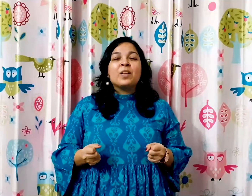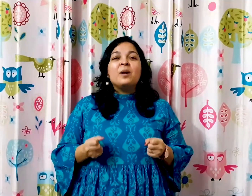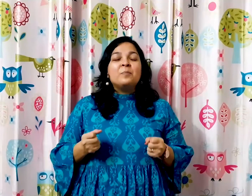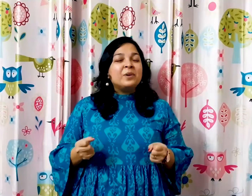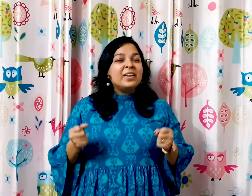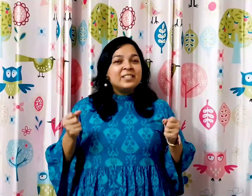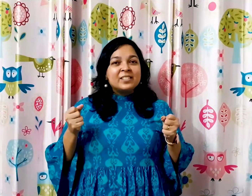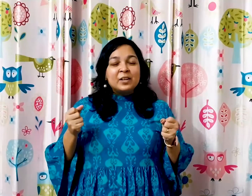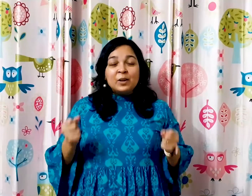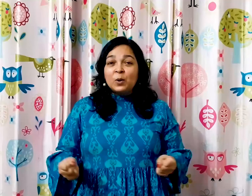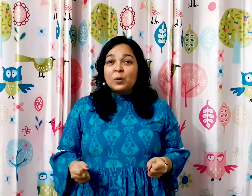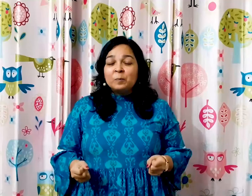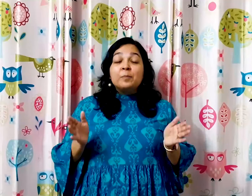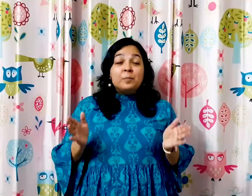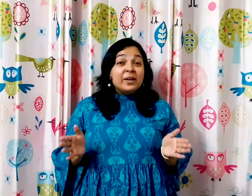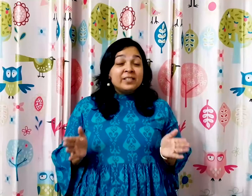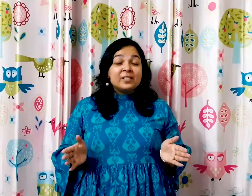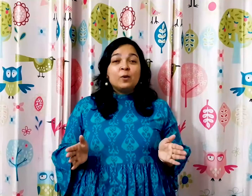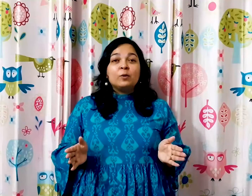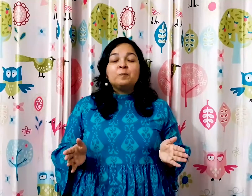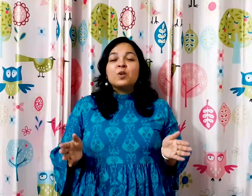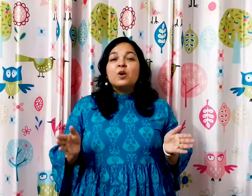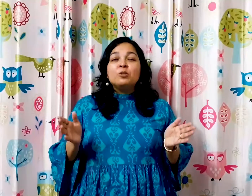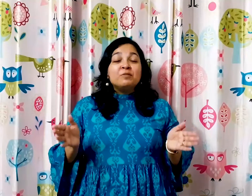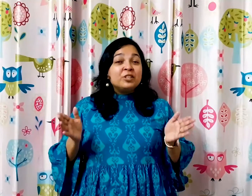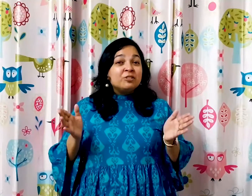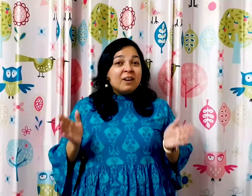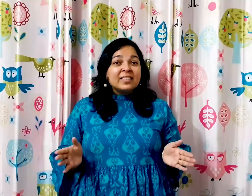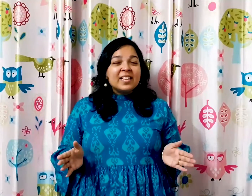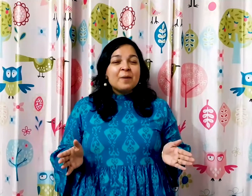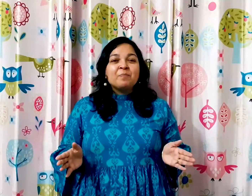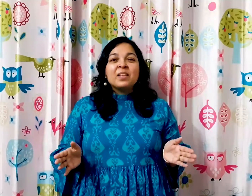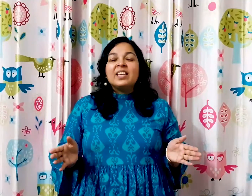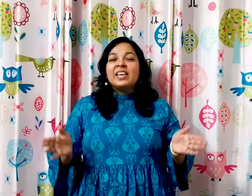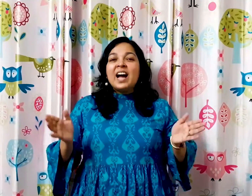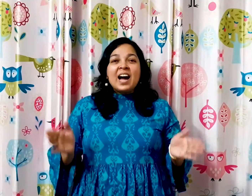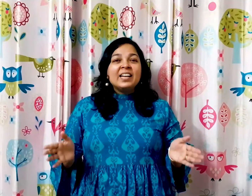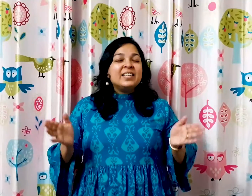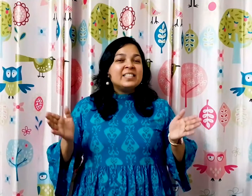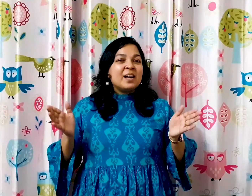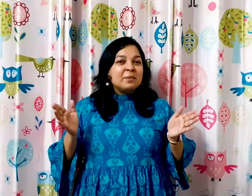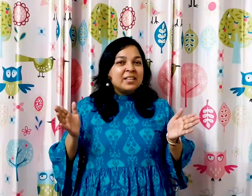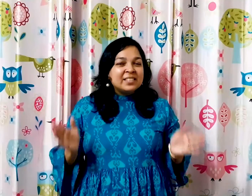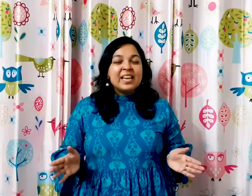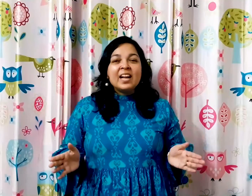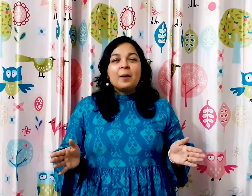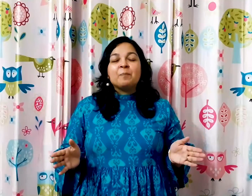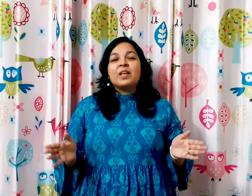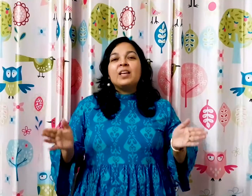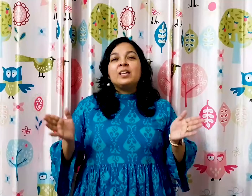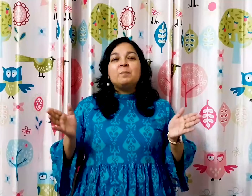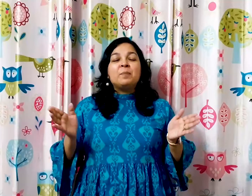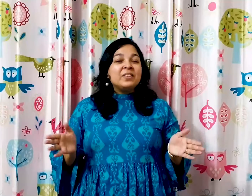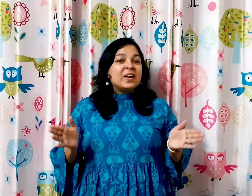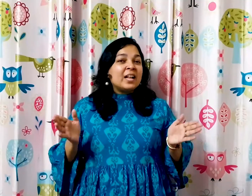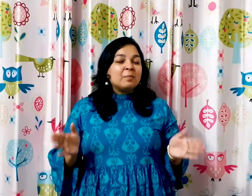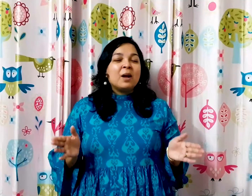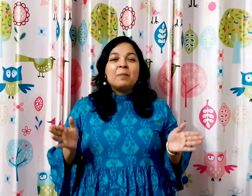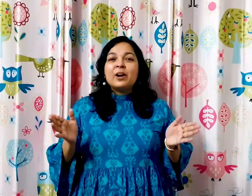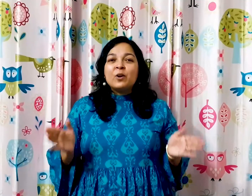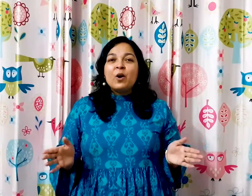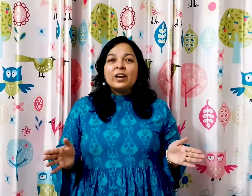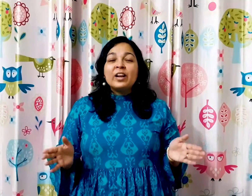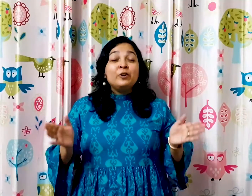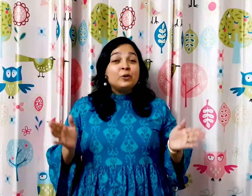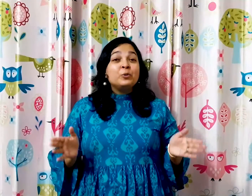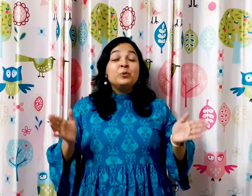हालेलुया। प्रेज द लॉर्ड, प्रेज द लॉर्ड। मुझे विश्वास है कि आज जैसे हमने सीखा कि पवित्र आत्मा